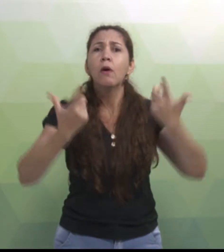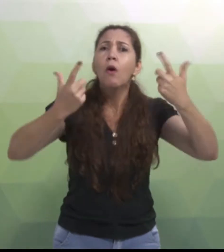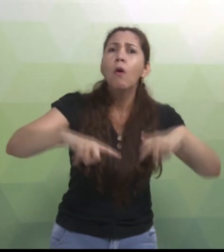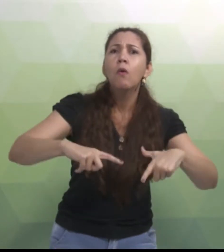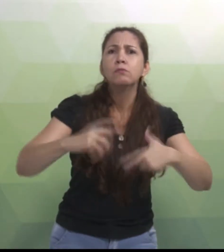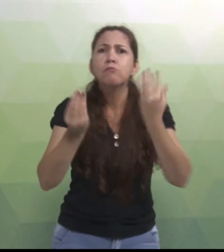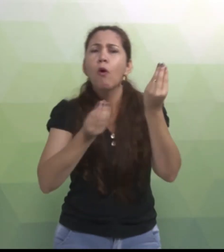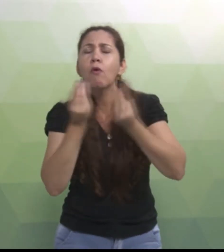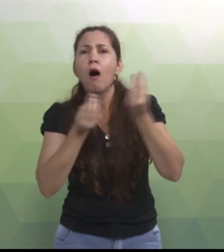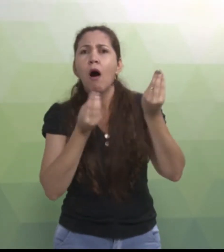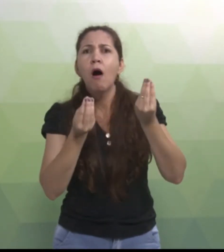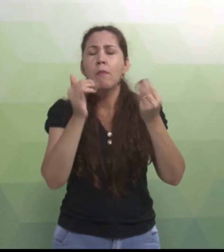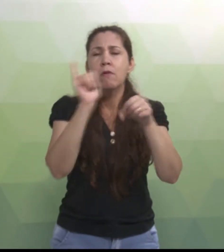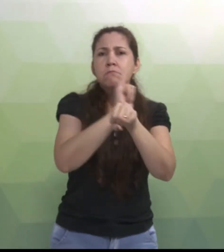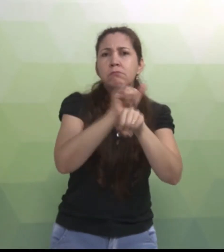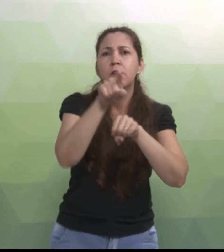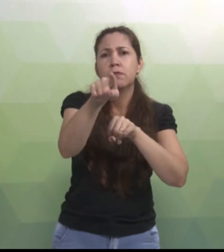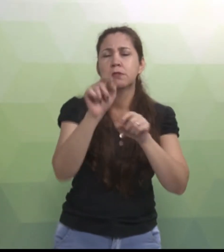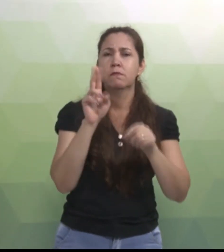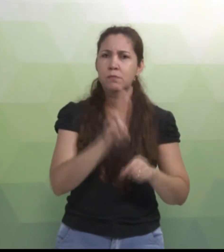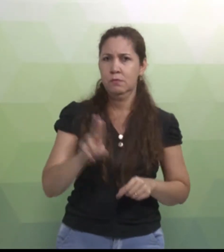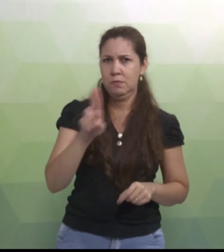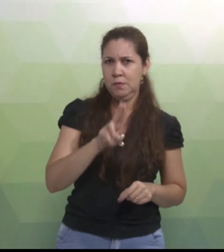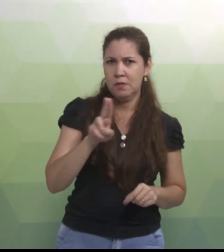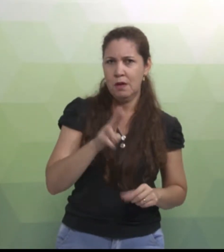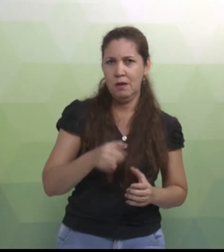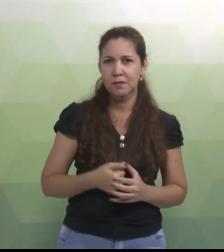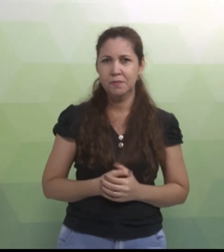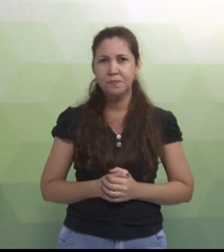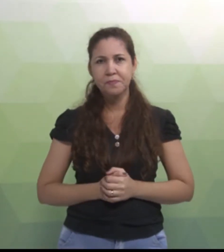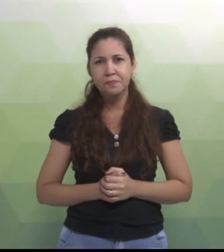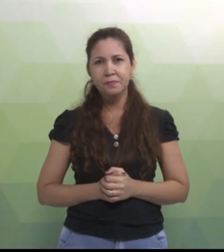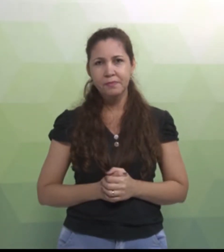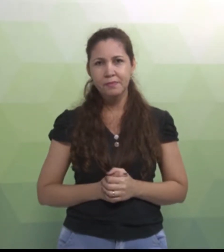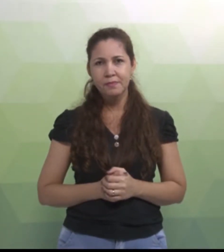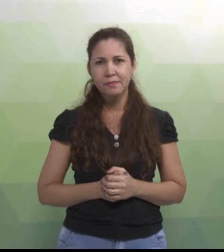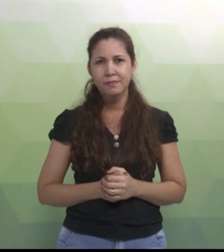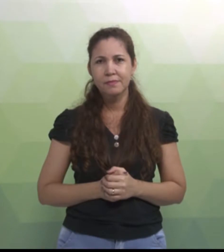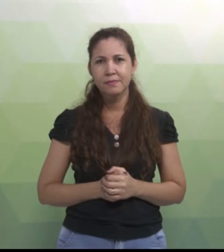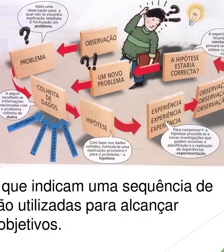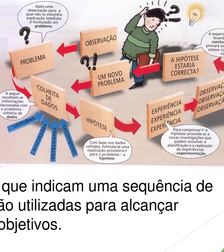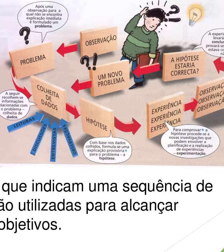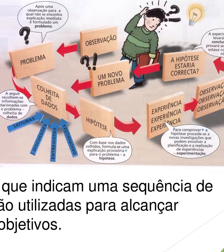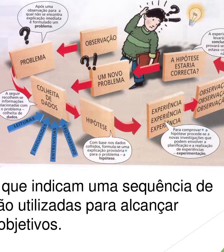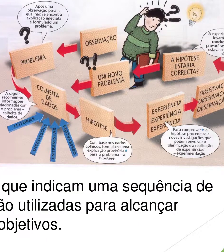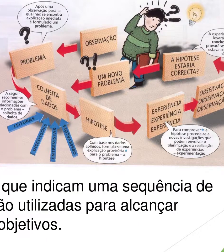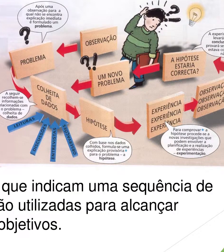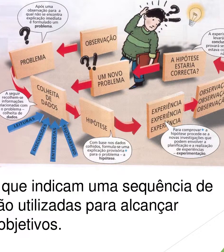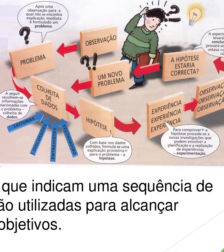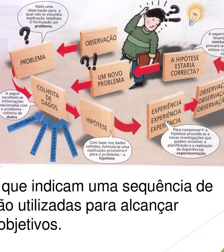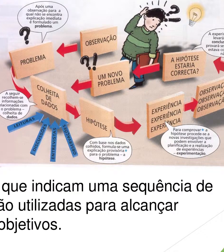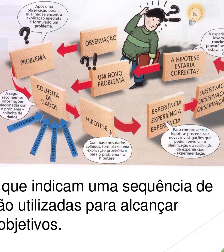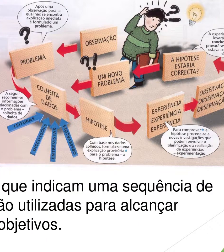ela promove conhecimentos a respeito do que será ensinado, do que será utilizado no processo de ensino.